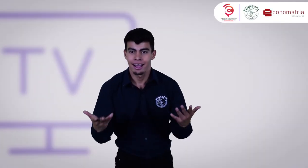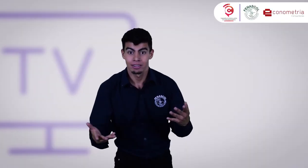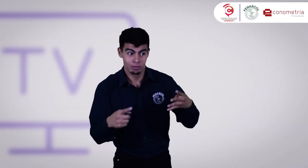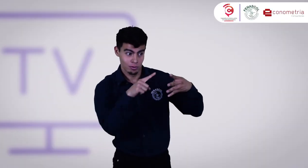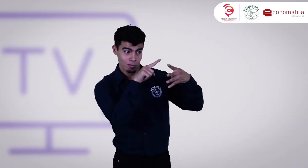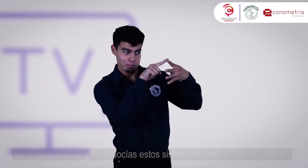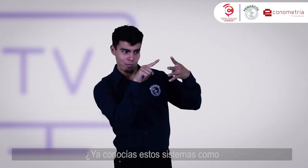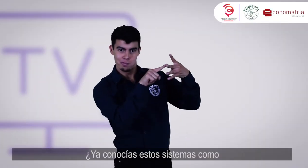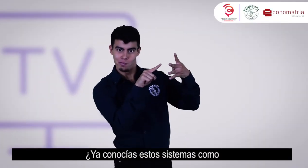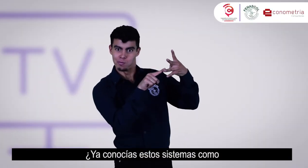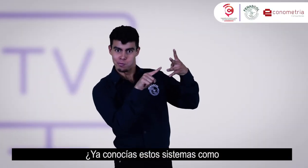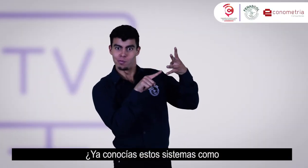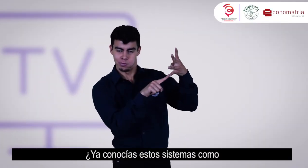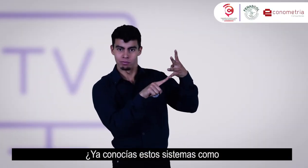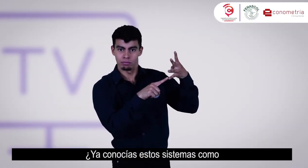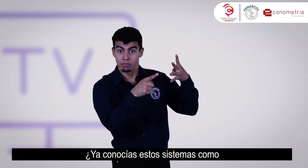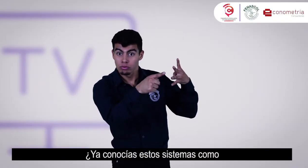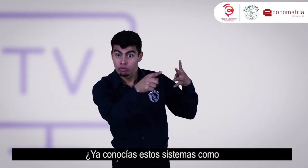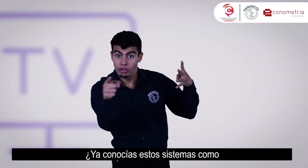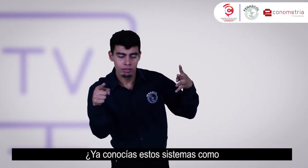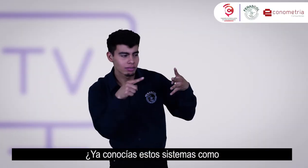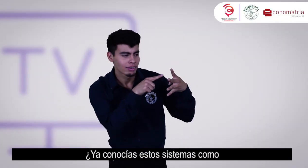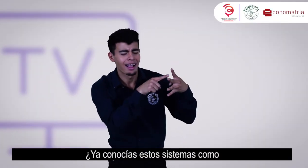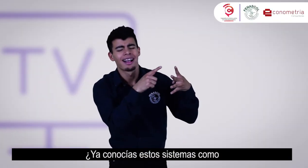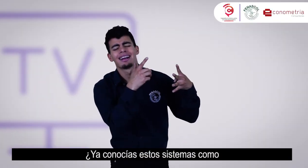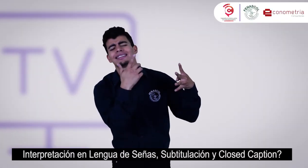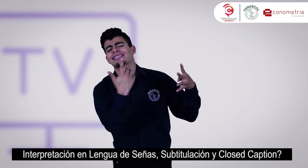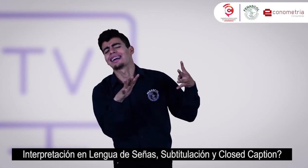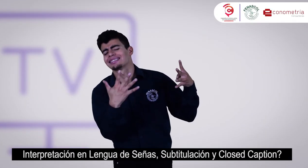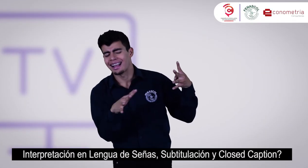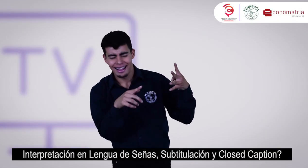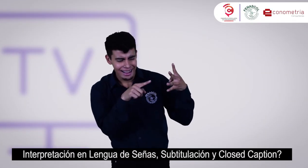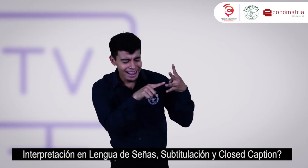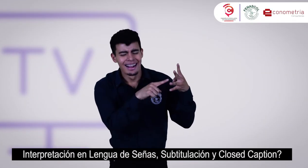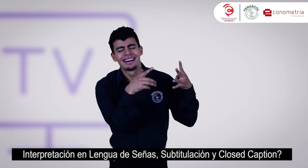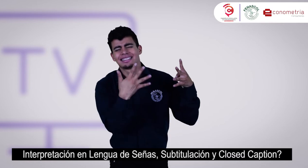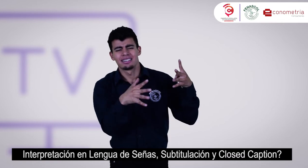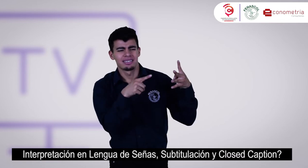¿Ya conocías estos sistemas como interpretación en lengua de señas,